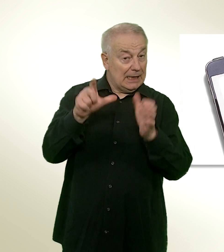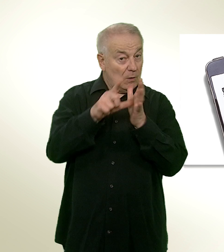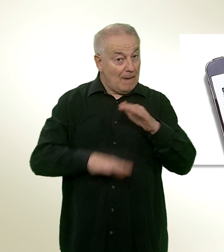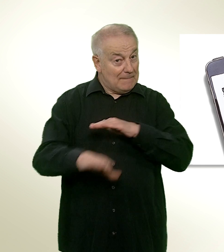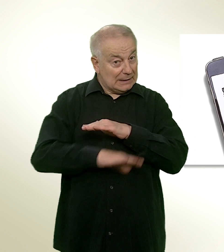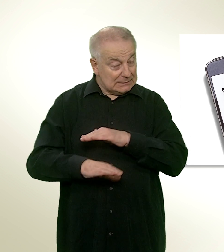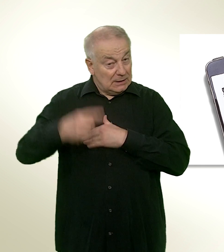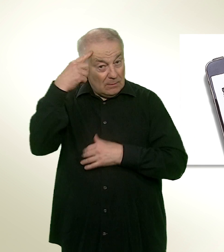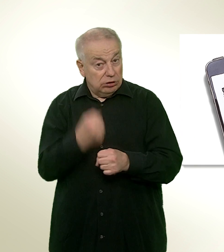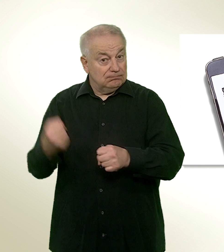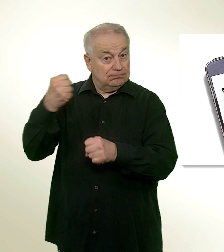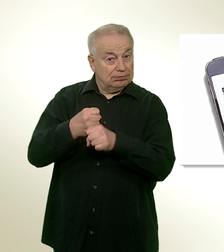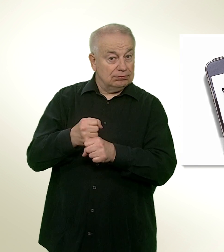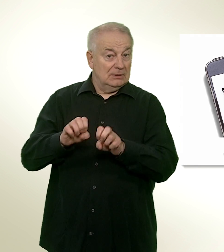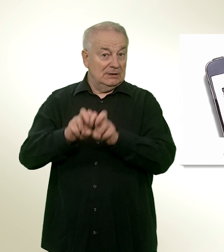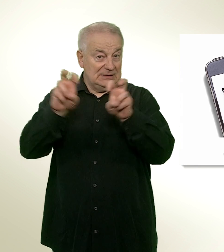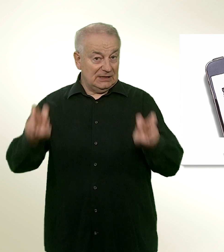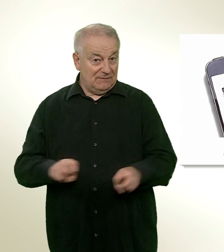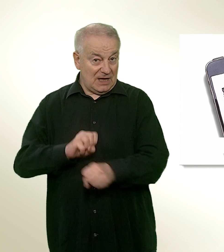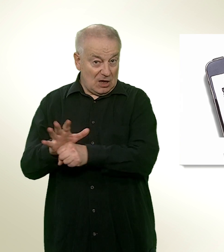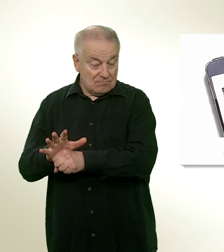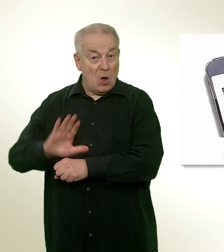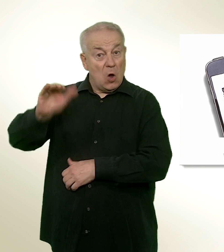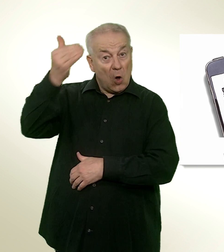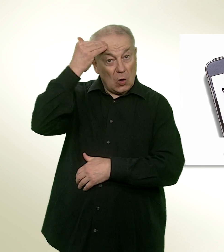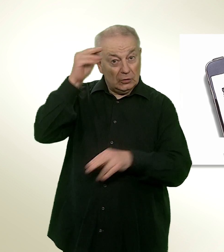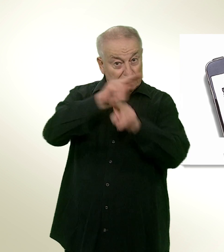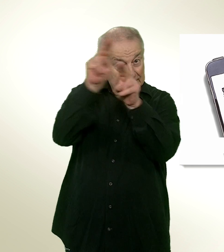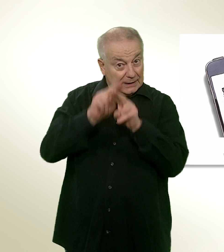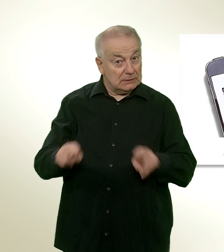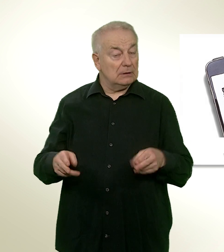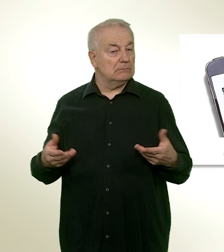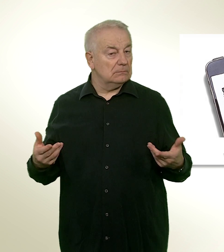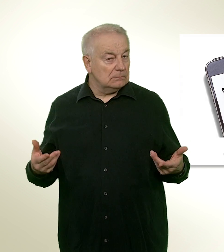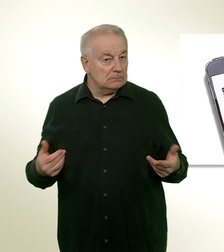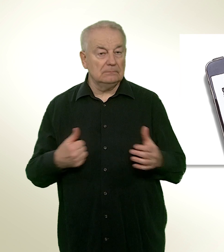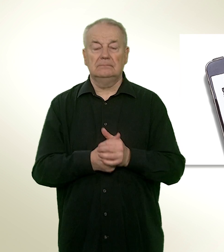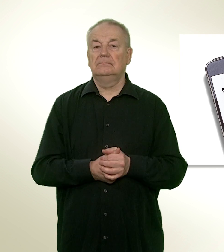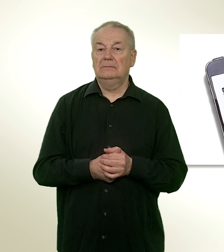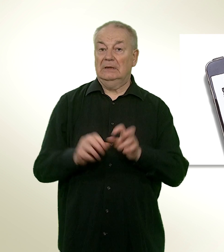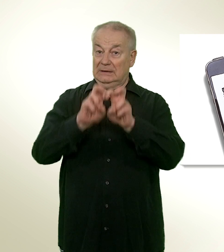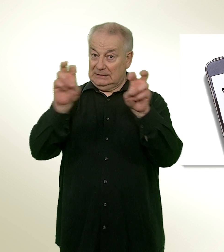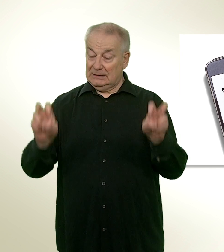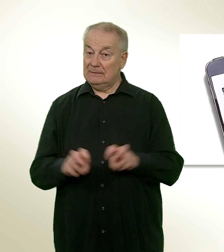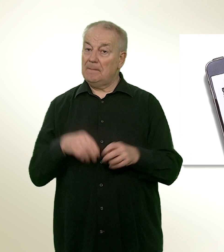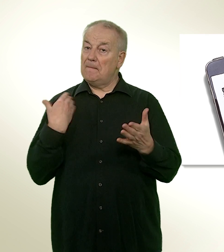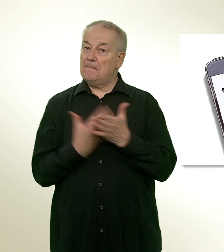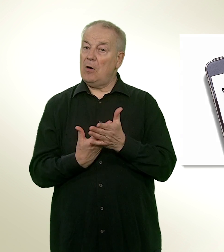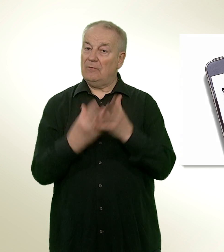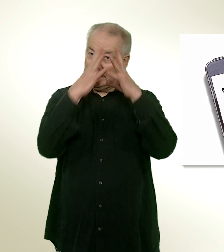permettant d'instaurer un certificat Covid reconnu à l'échelle internationale. Le certificat atteste de la guérison, d'un